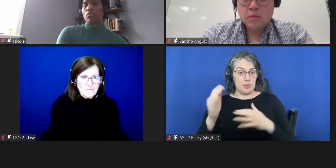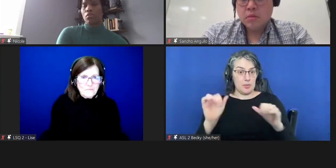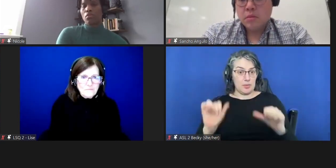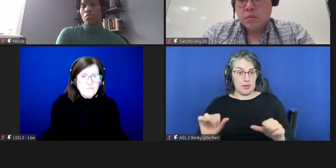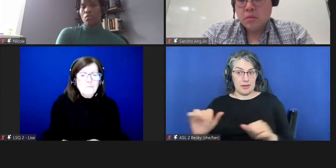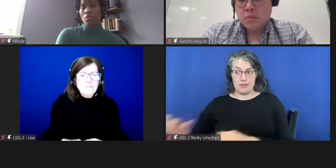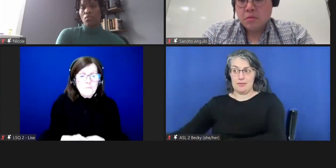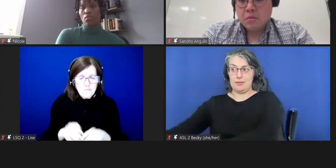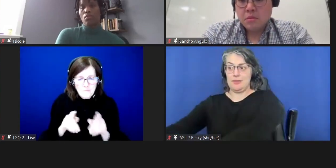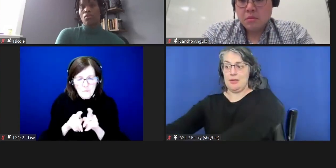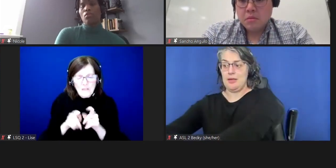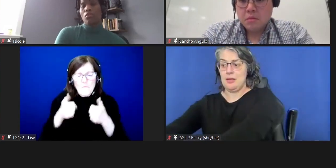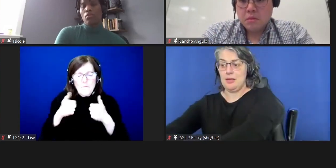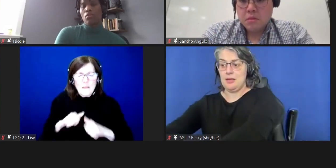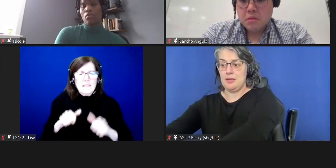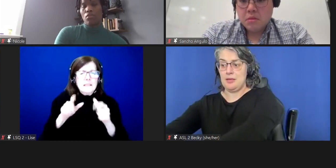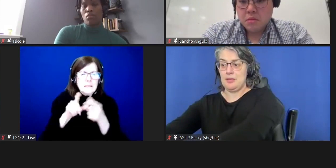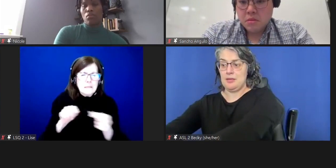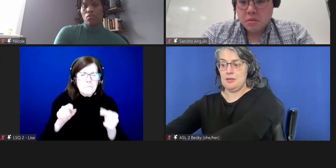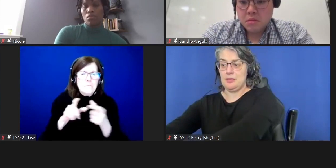Pour essayer d'expliquer aux gens